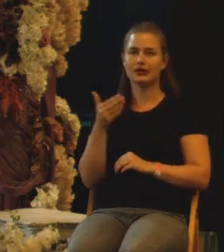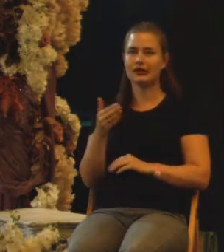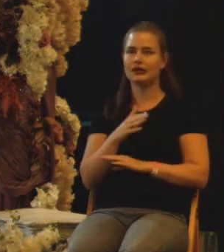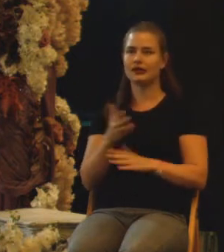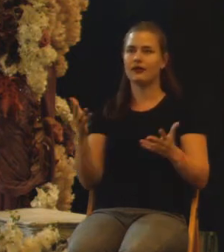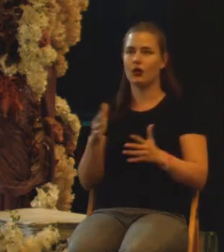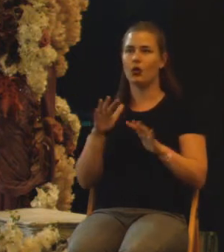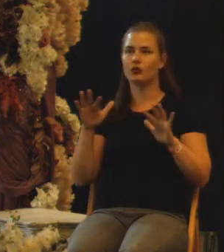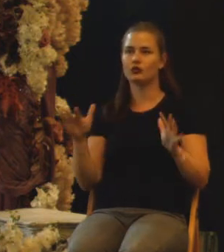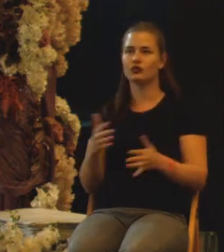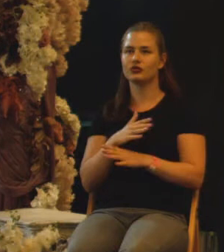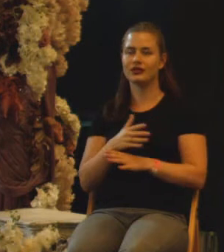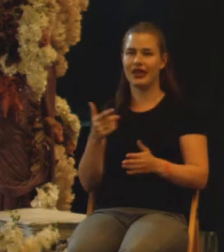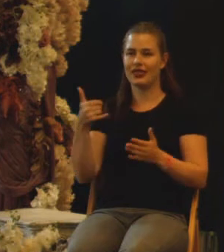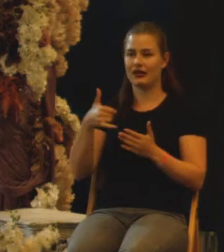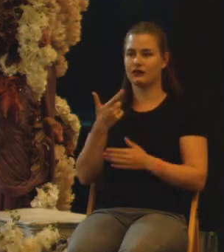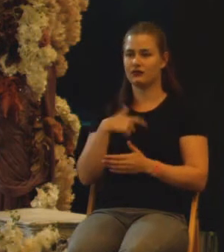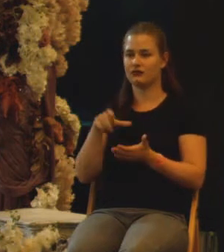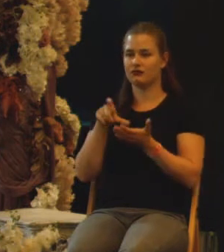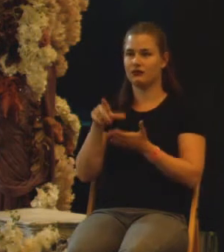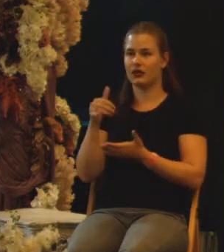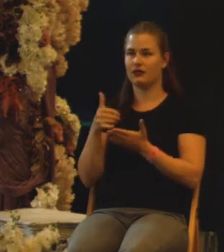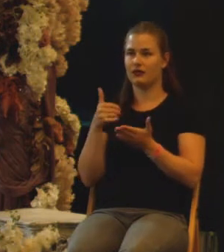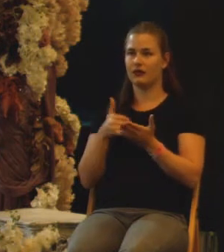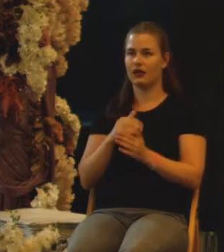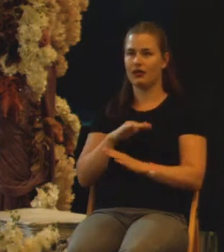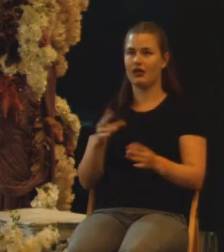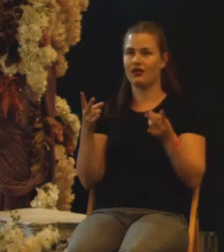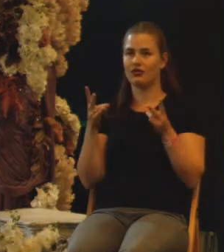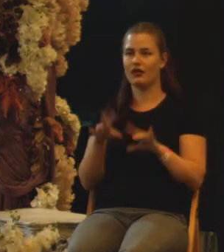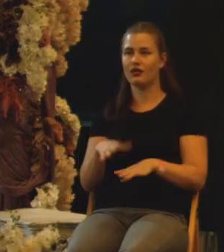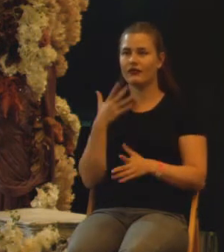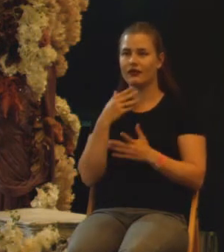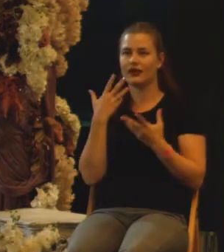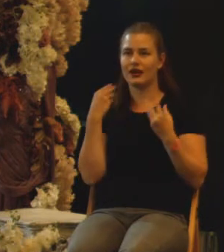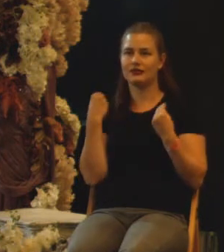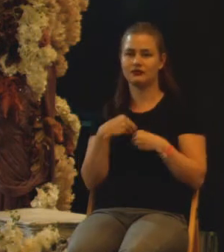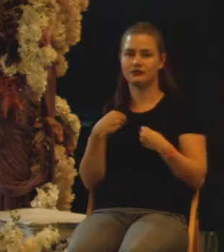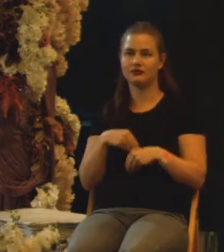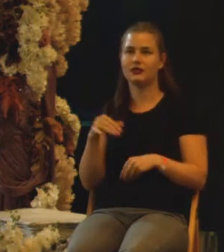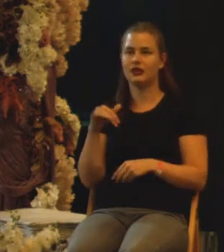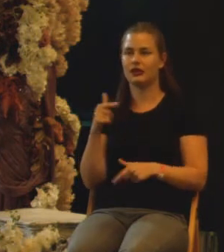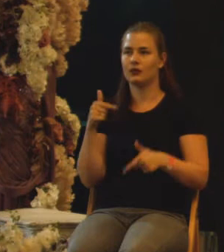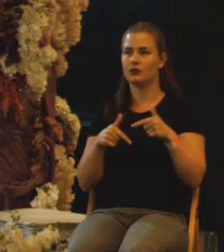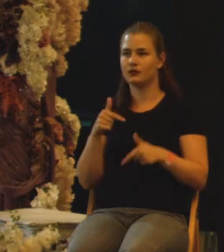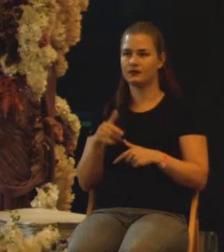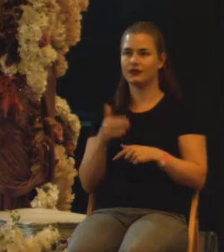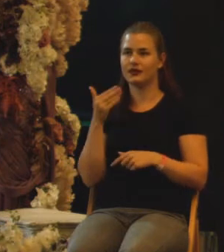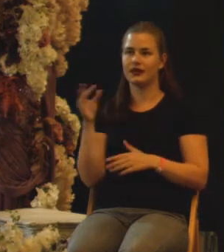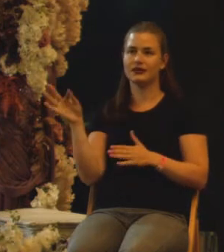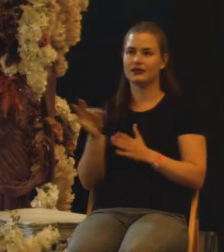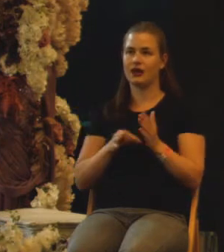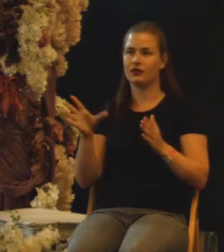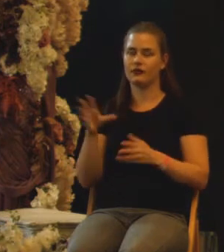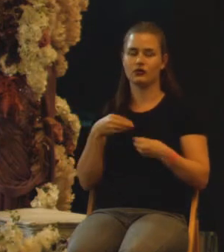коем случае не наливаешь себе бокал вина, не остаешься в своей красивой одежде и в каблуках. Ты сразу